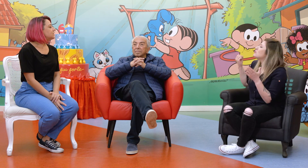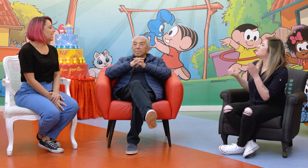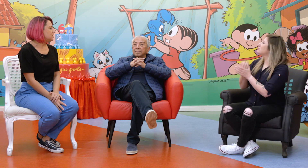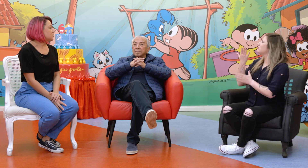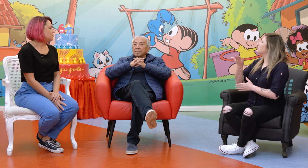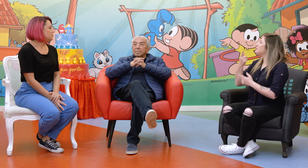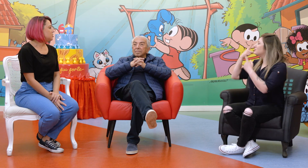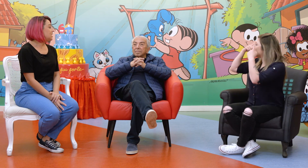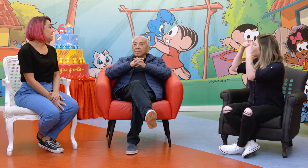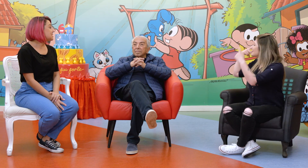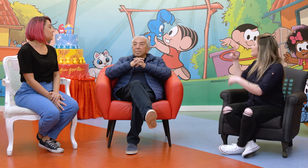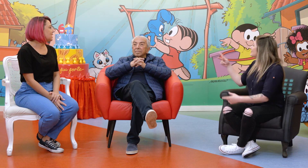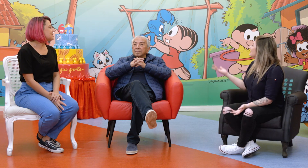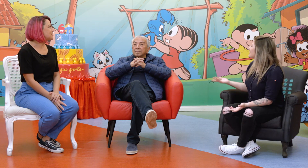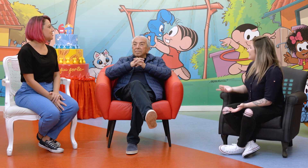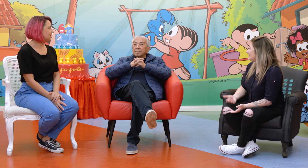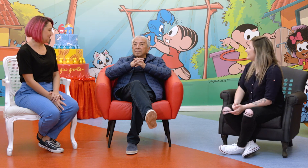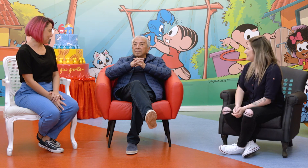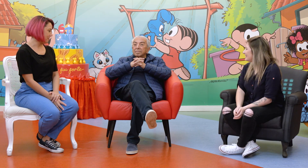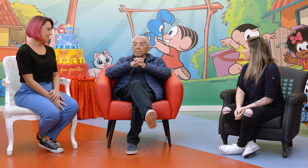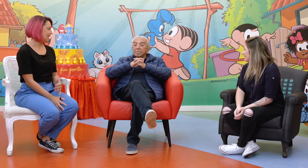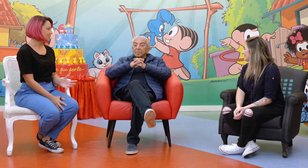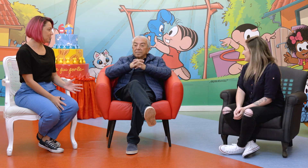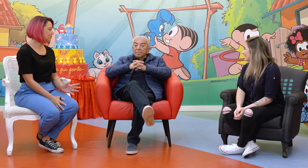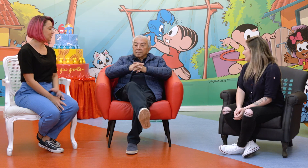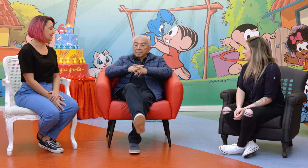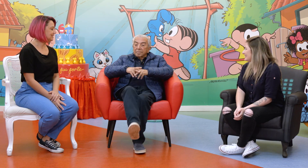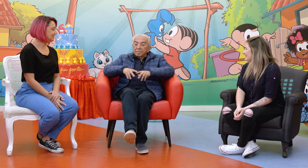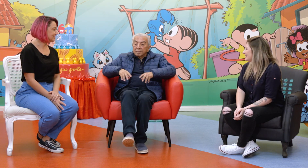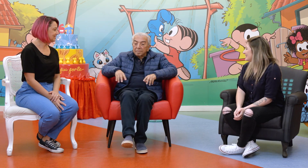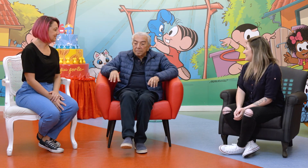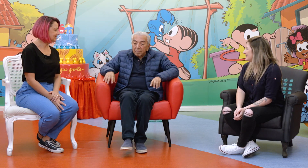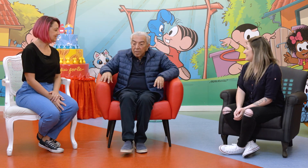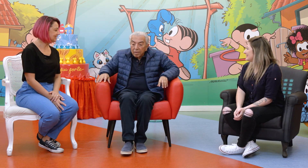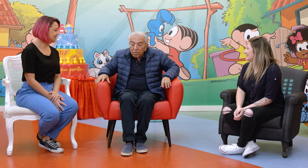foi o processo de criação dessa personagem. Foi uma ideia tua?